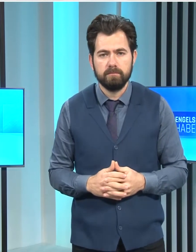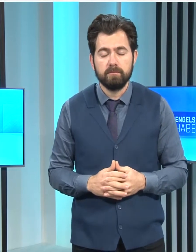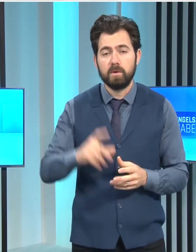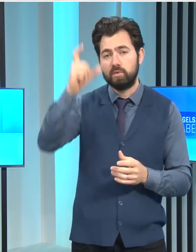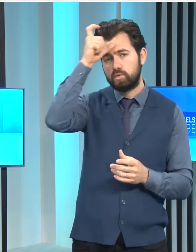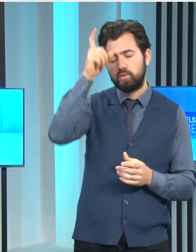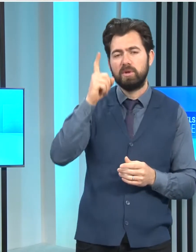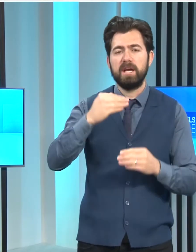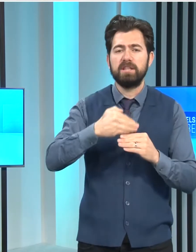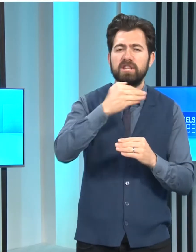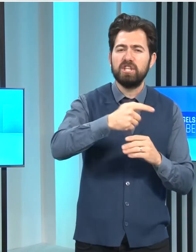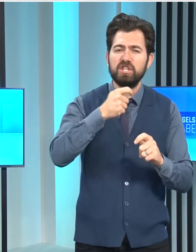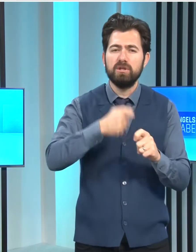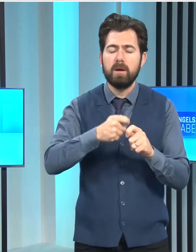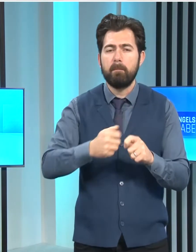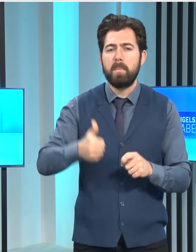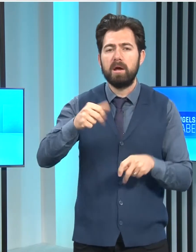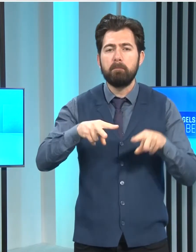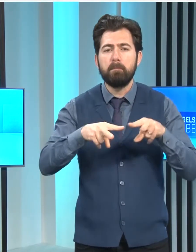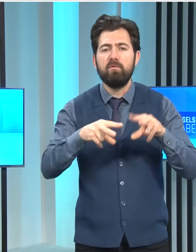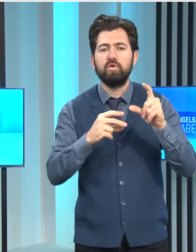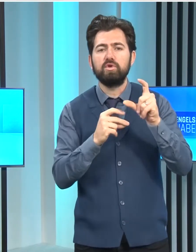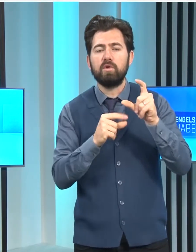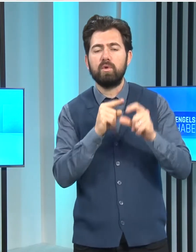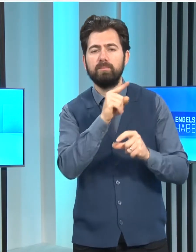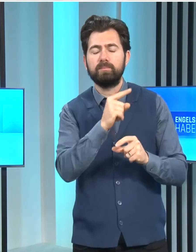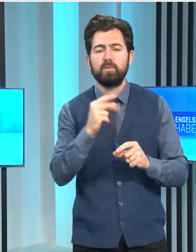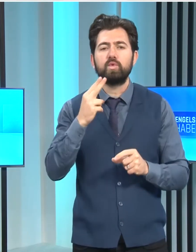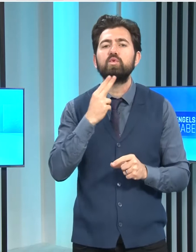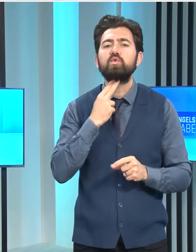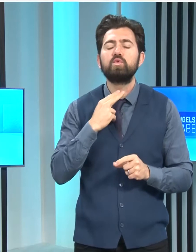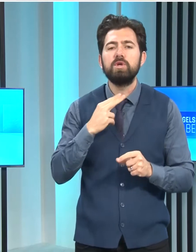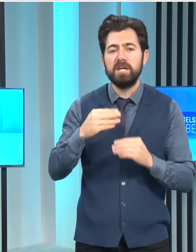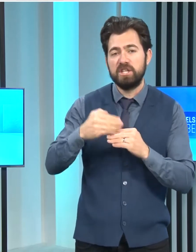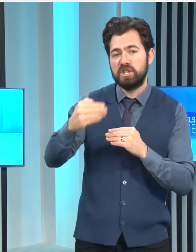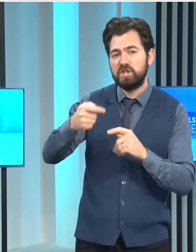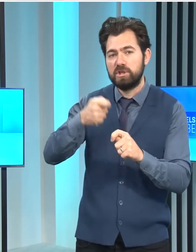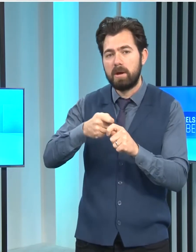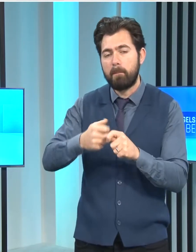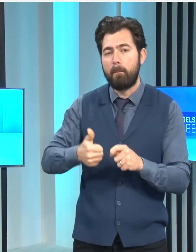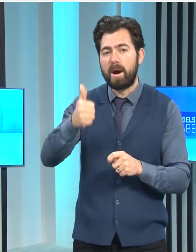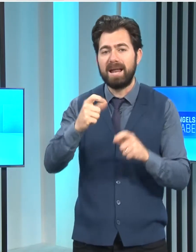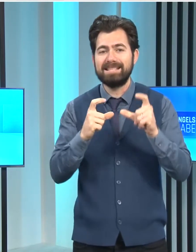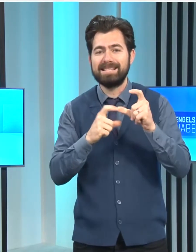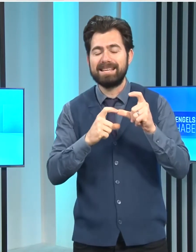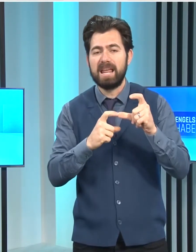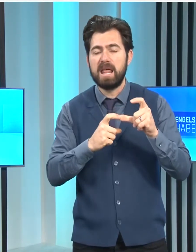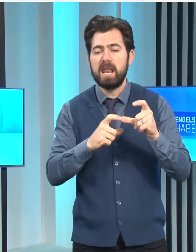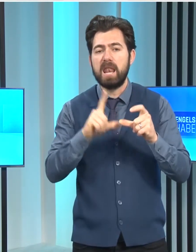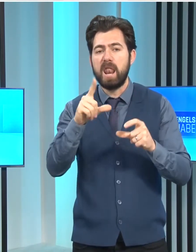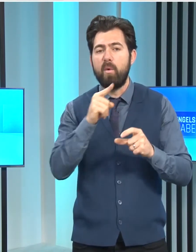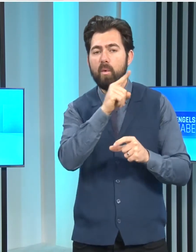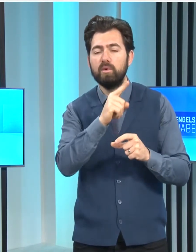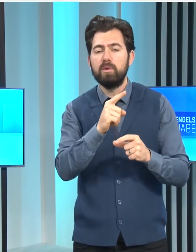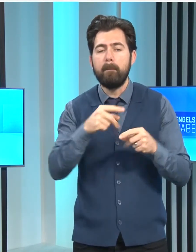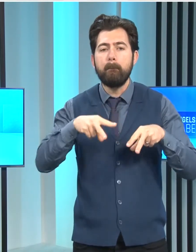Türkiye Dışişleri Bakanı Mevlüt Çavuşoğlu, Rus Dışişleri Bakanı Sergey Lavrov'la Moskova'da